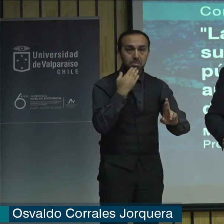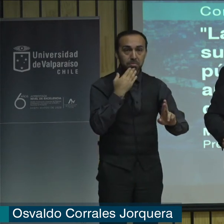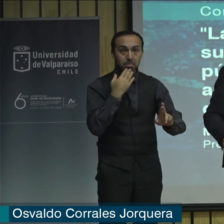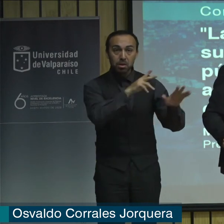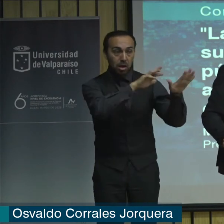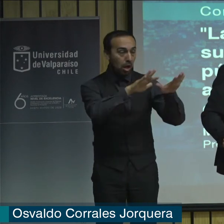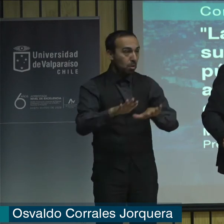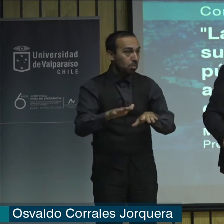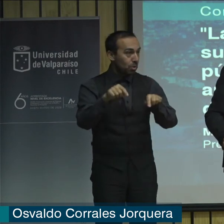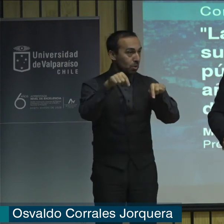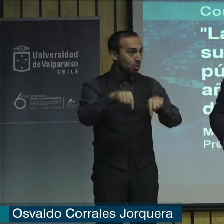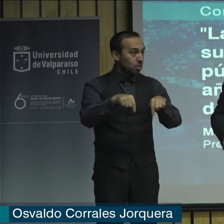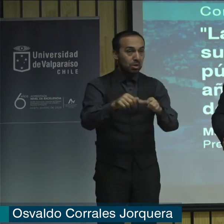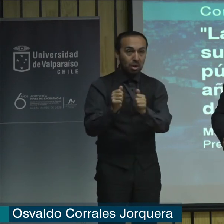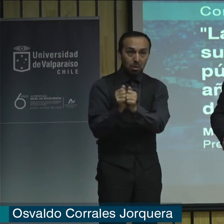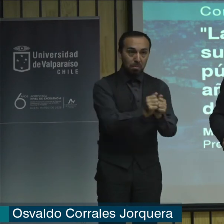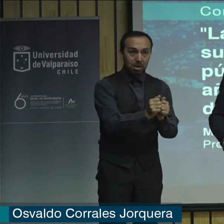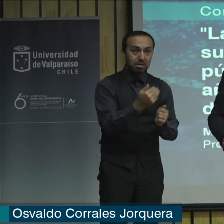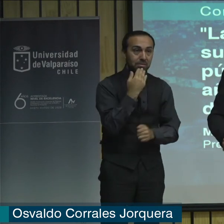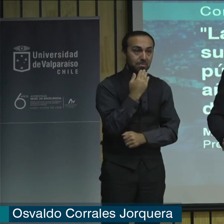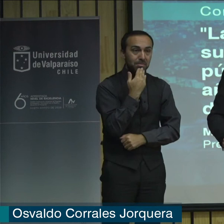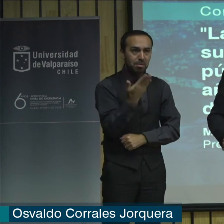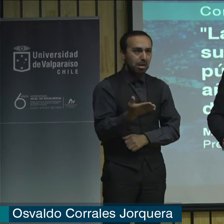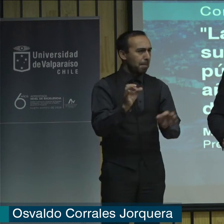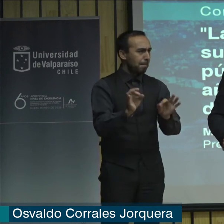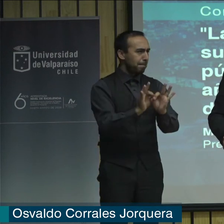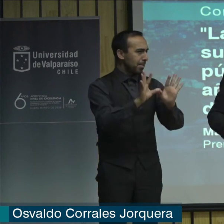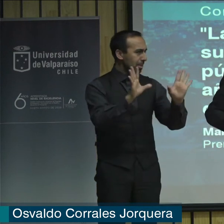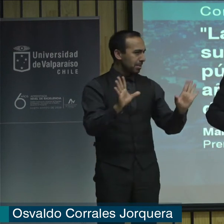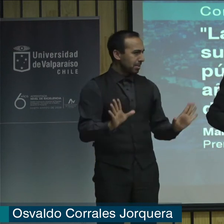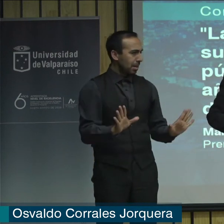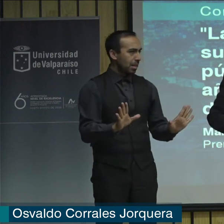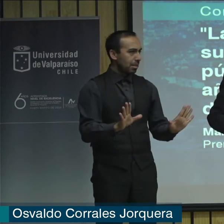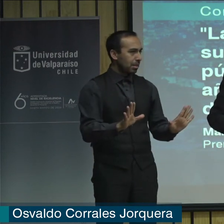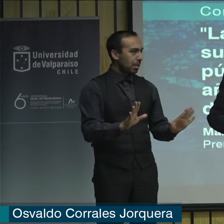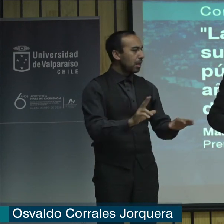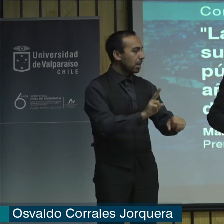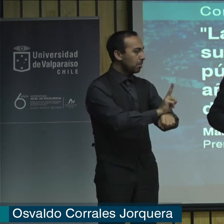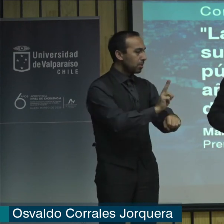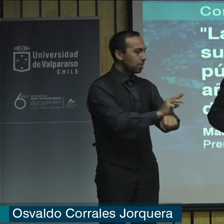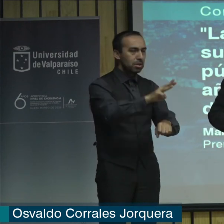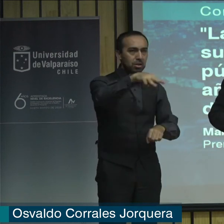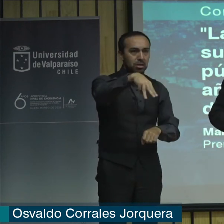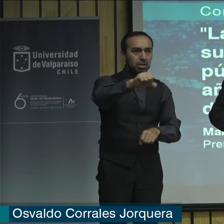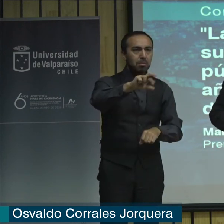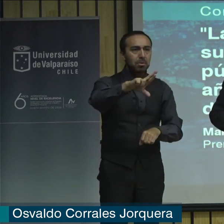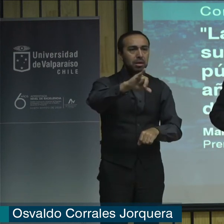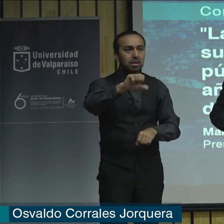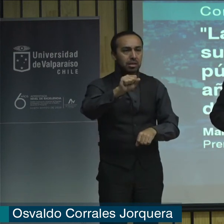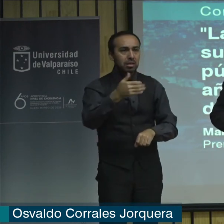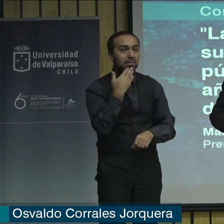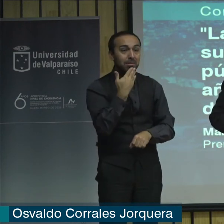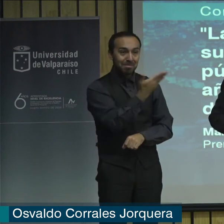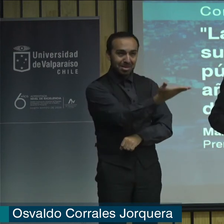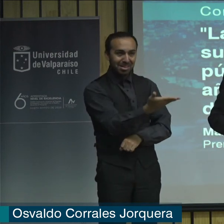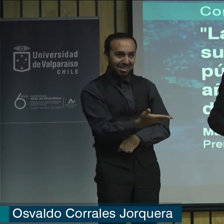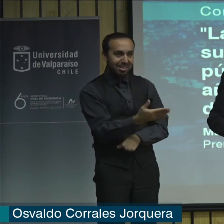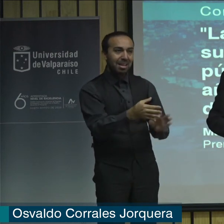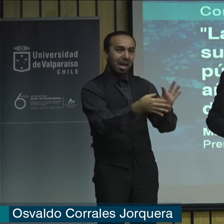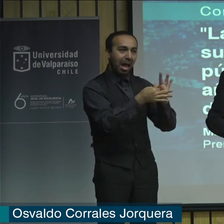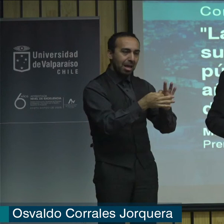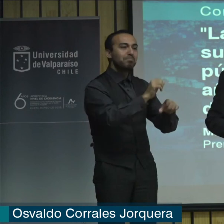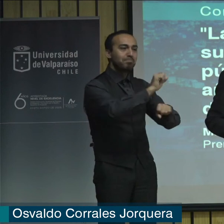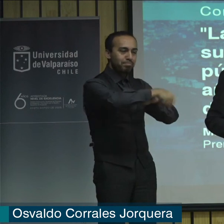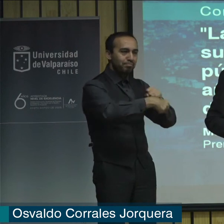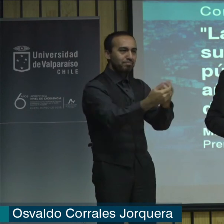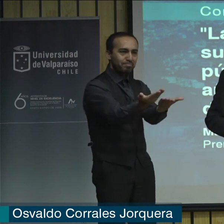estudiantes que hoy día nos acompañan y con especial afecto a la profesora María Olivia Monte Vera que le agradezco por haber